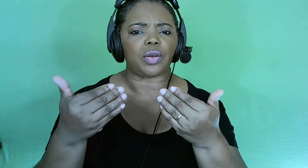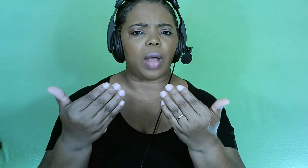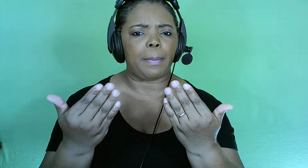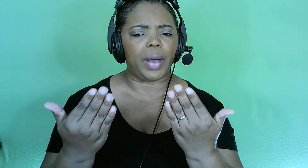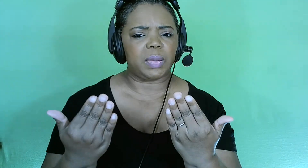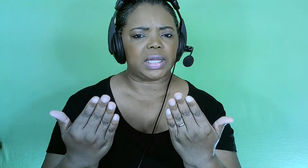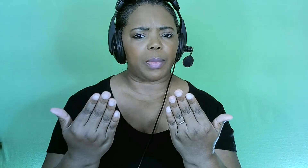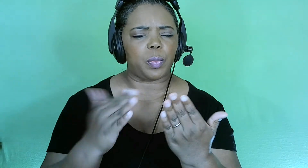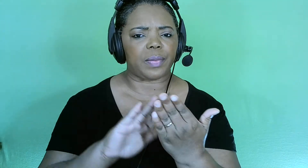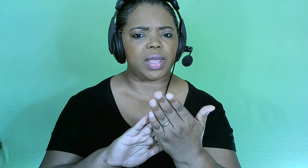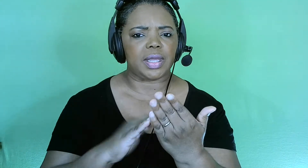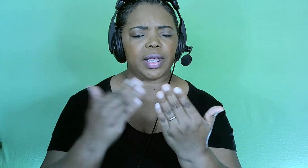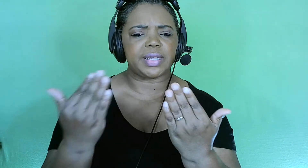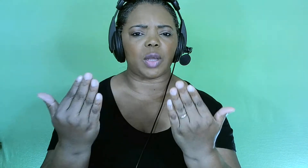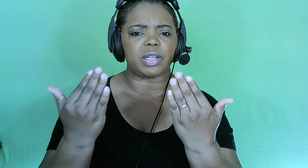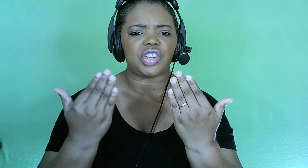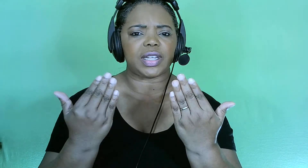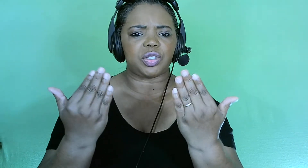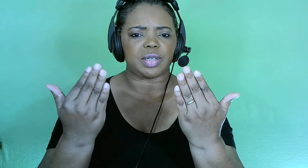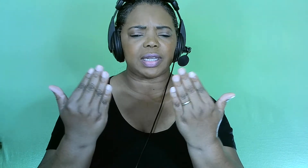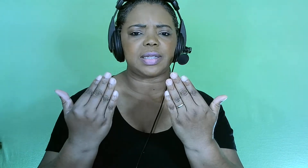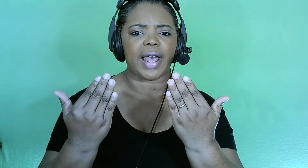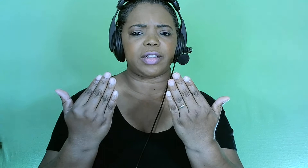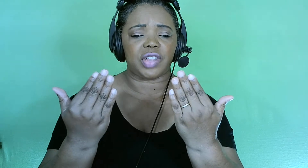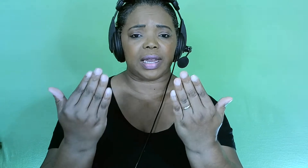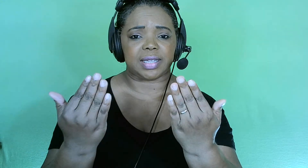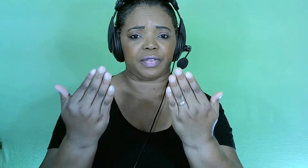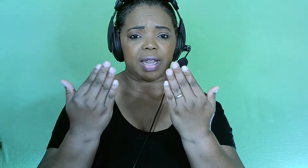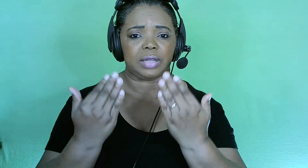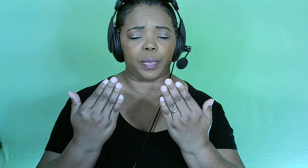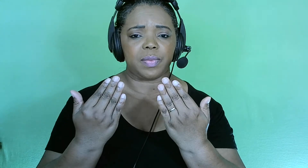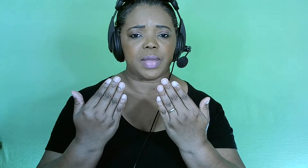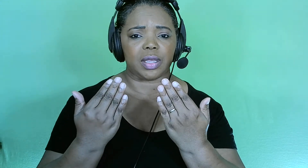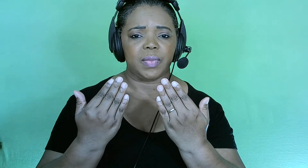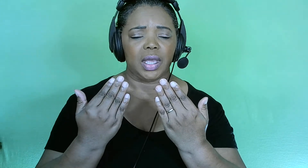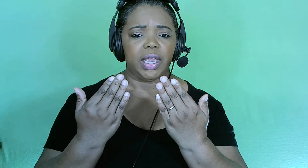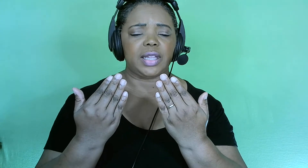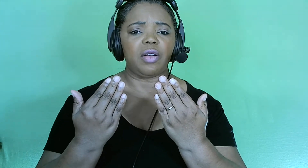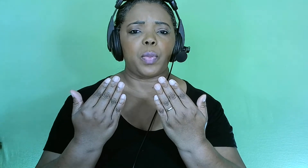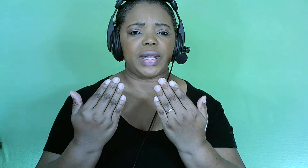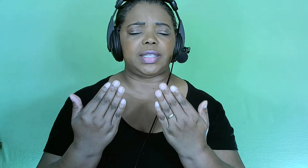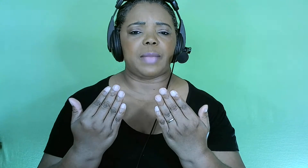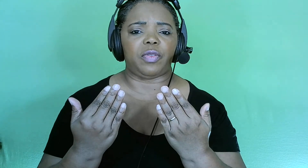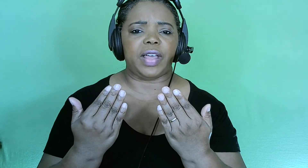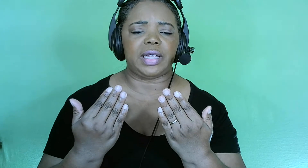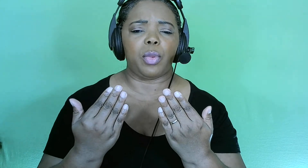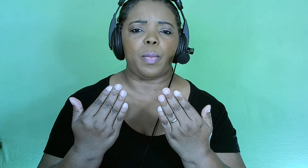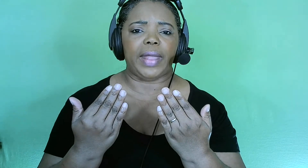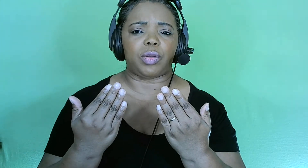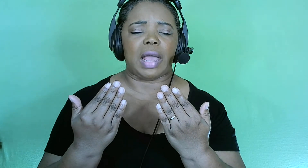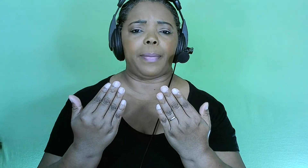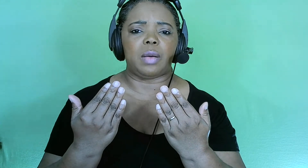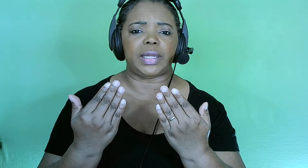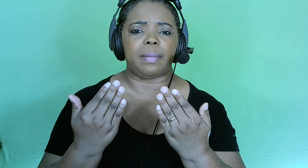a palma da mão para mim, isso é uma direcionalidade, ela está virada para mim. Então, por exemplo, vai ter momento que a palma da mão